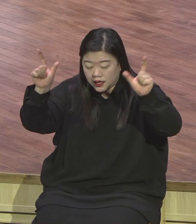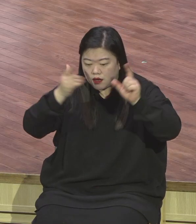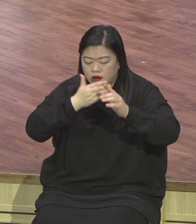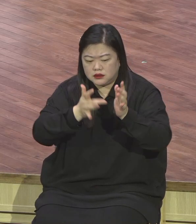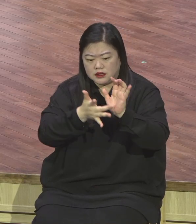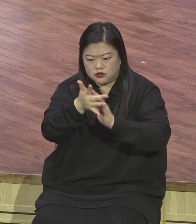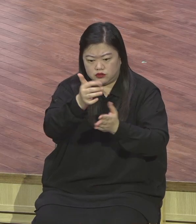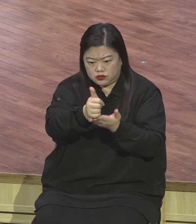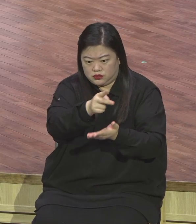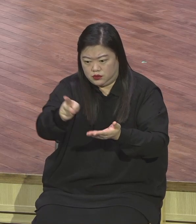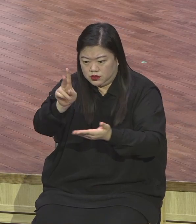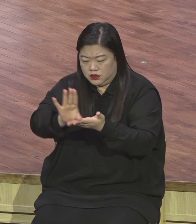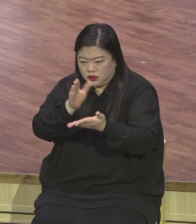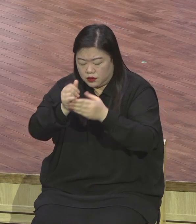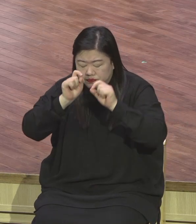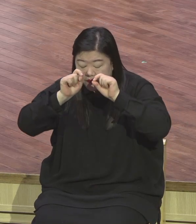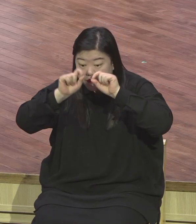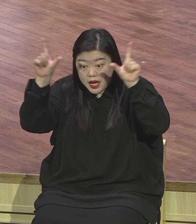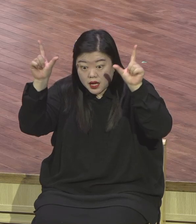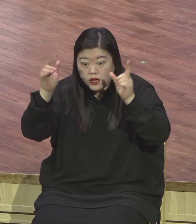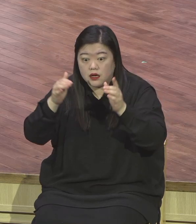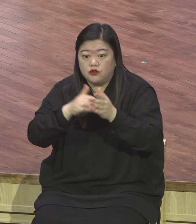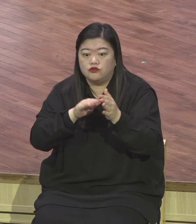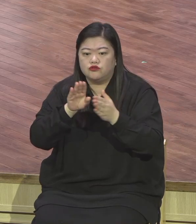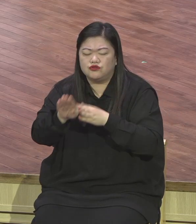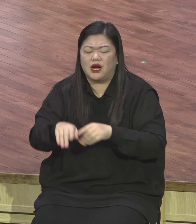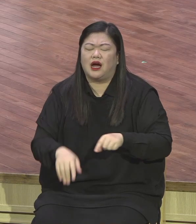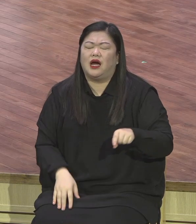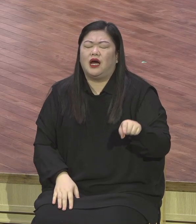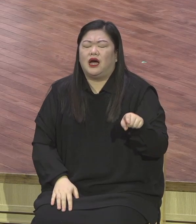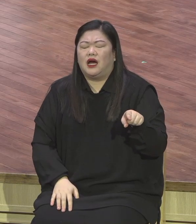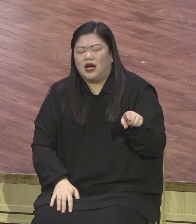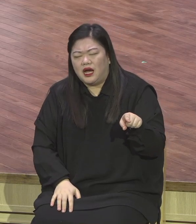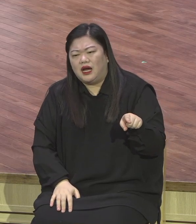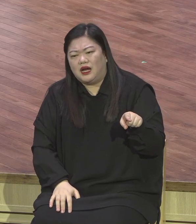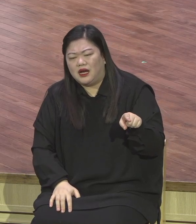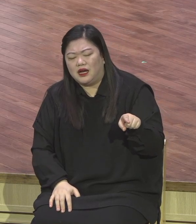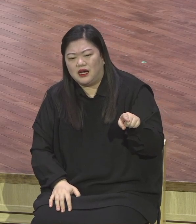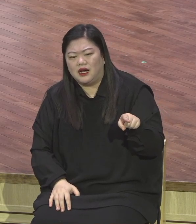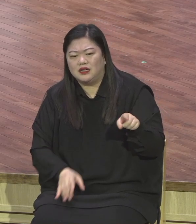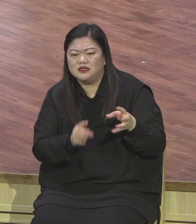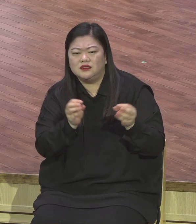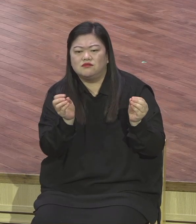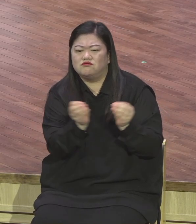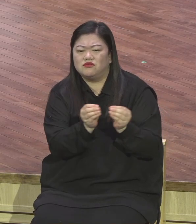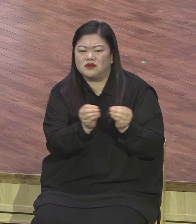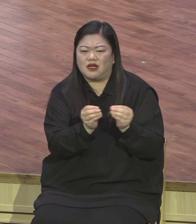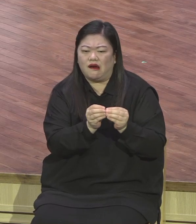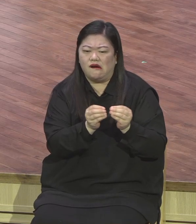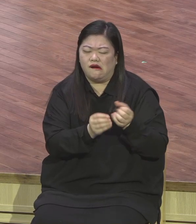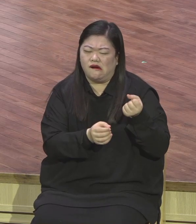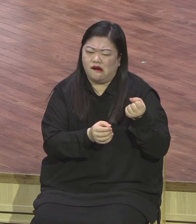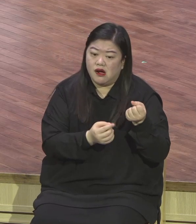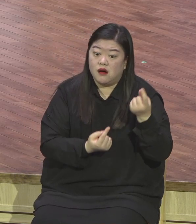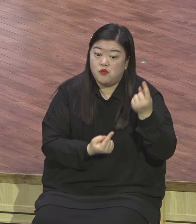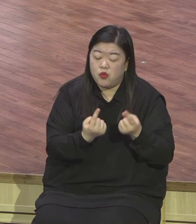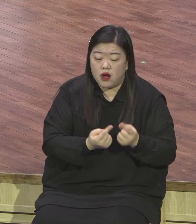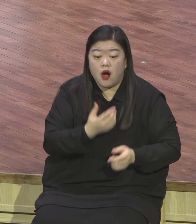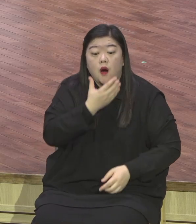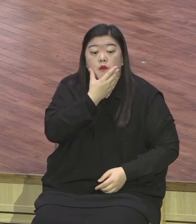말씀이 정말로 전도자에게 어떤 가치 어떤 축복이 임하는가를